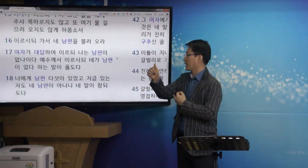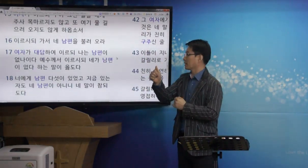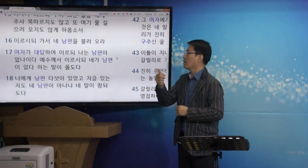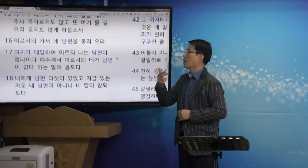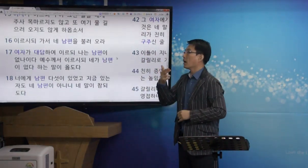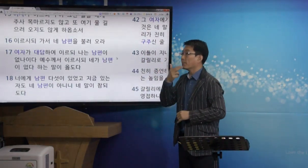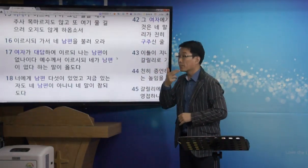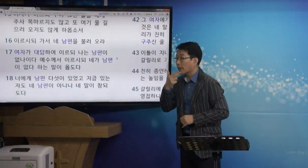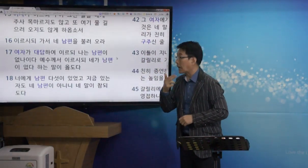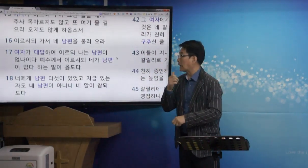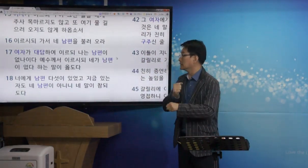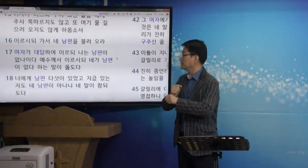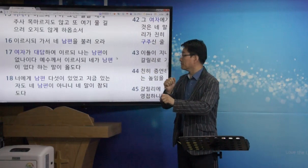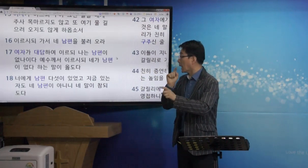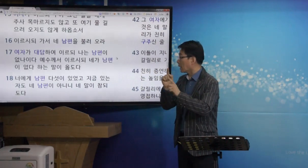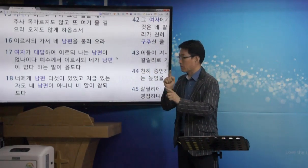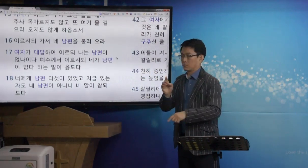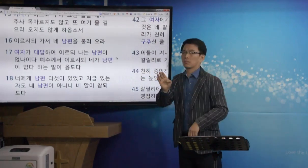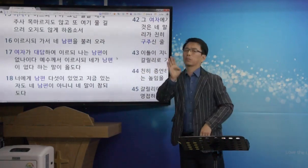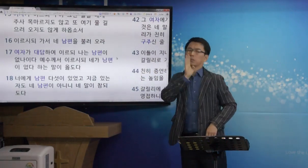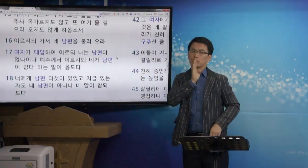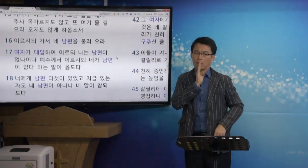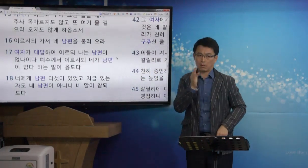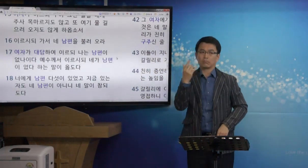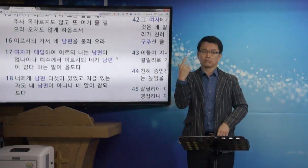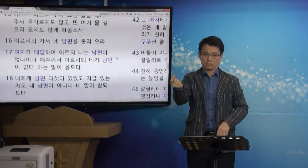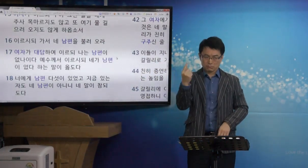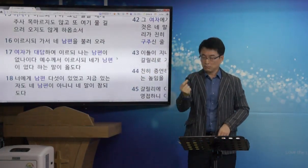내가 남편이 없다 하는 말이 옳도다.